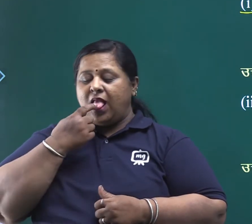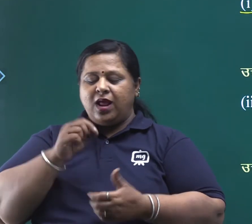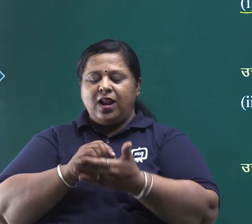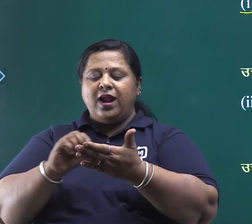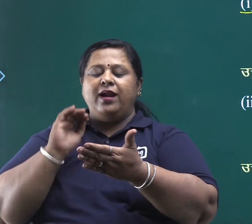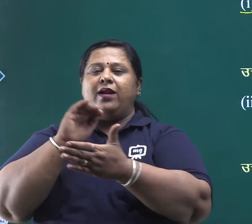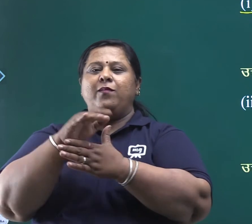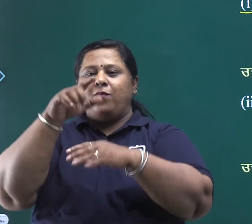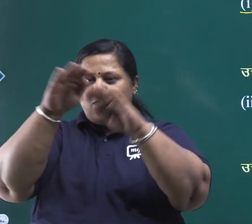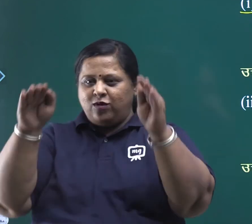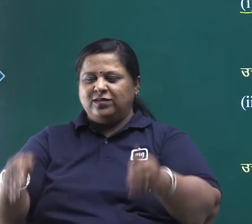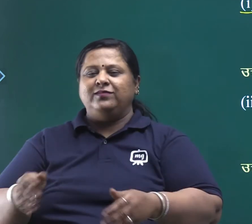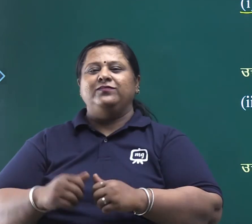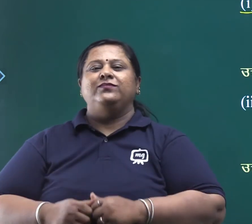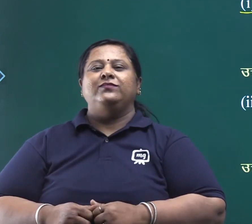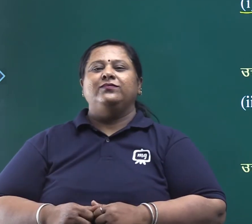बॉक्स।